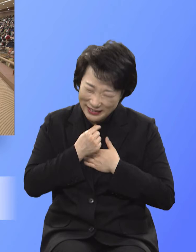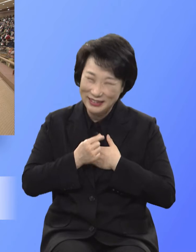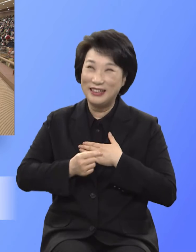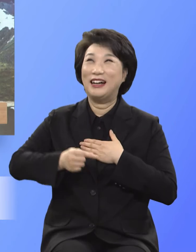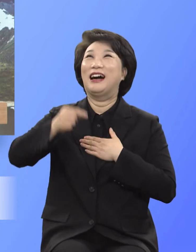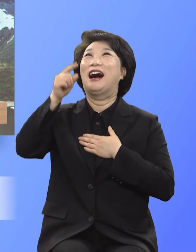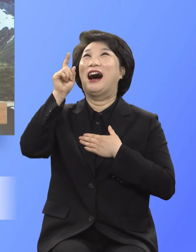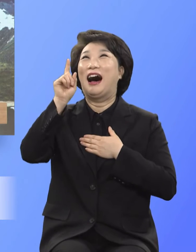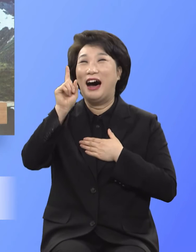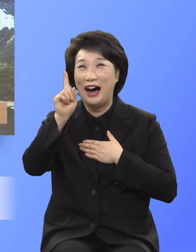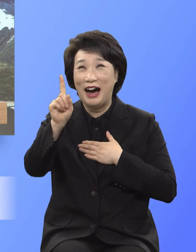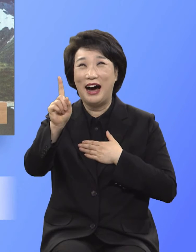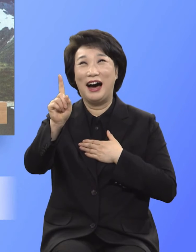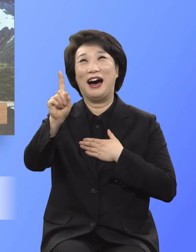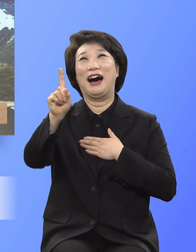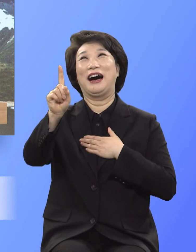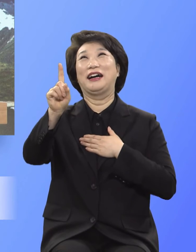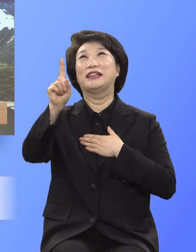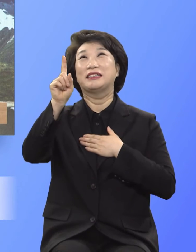원하는